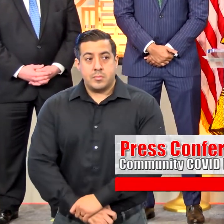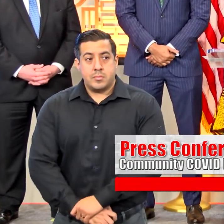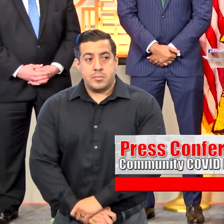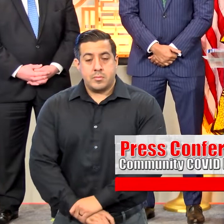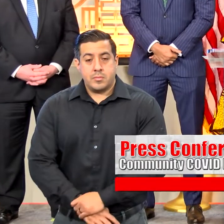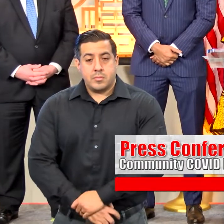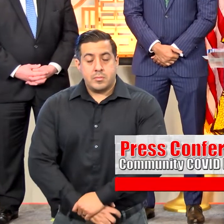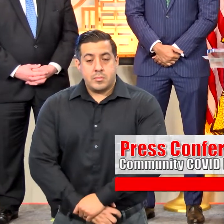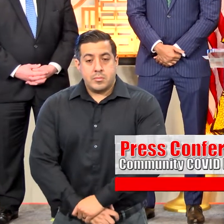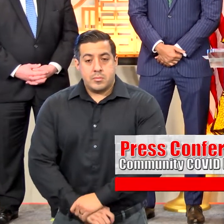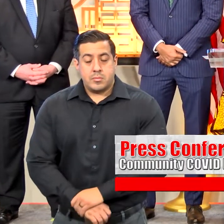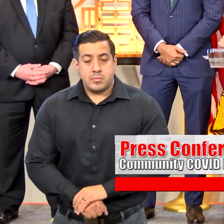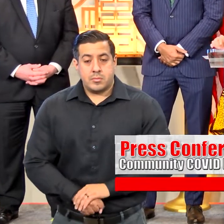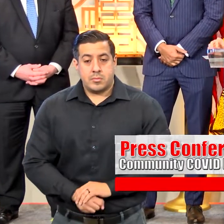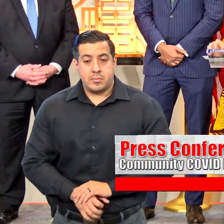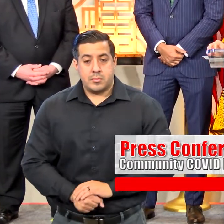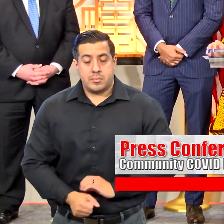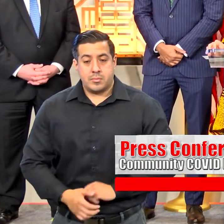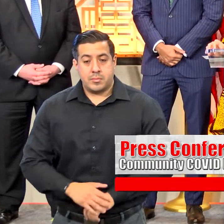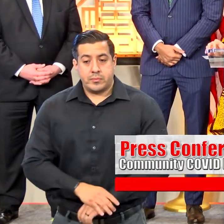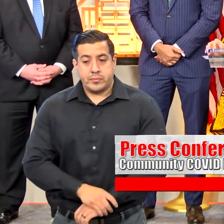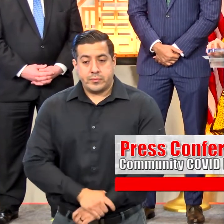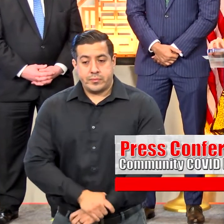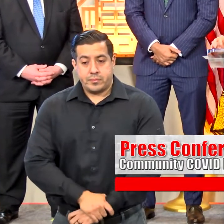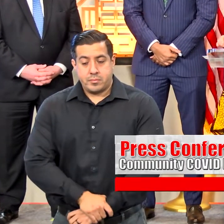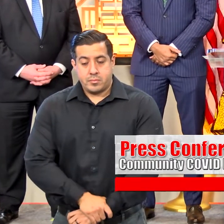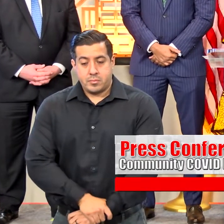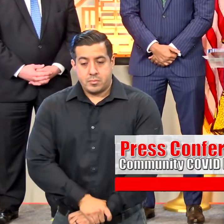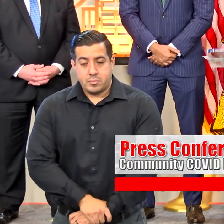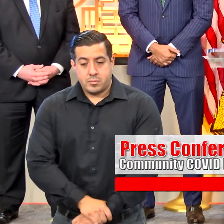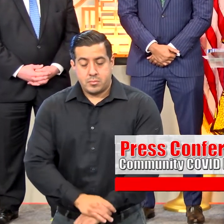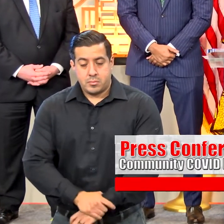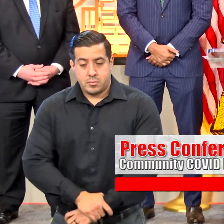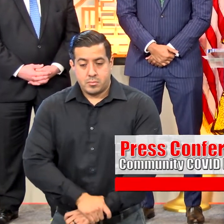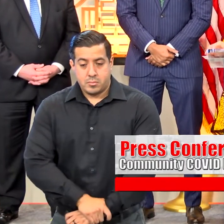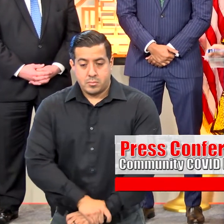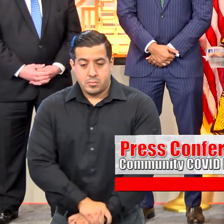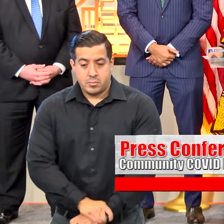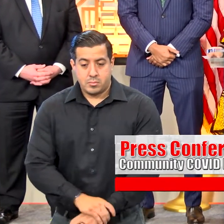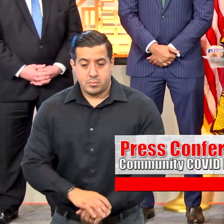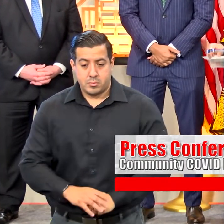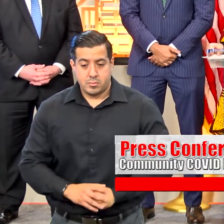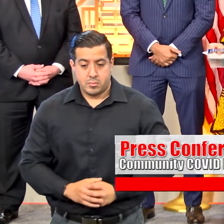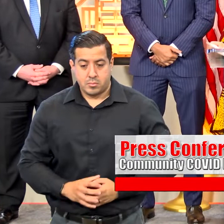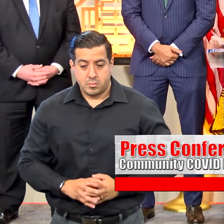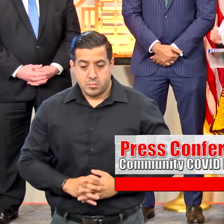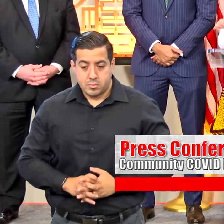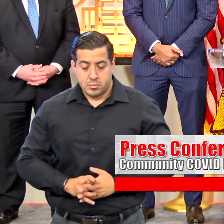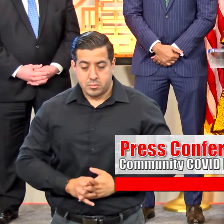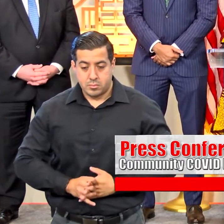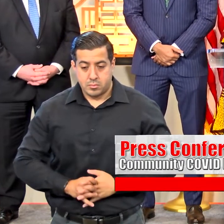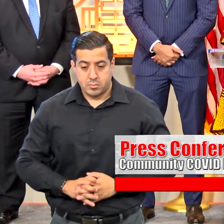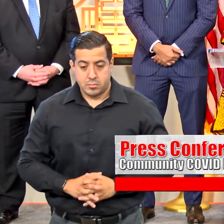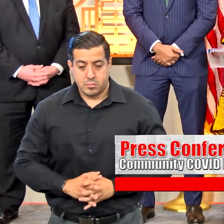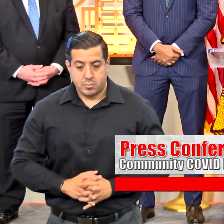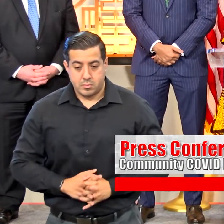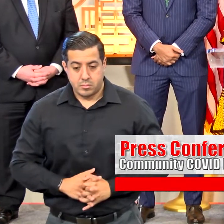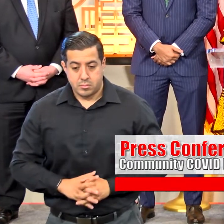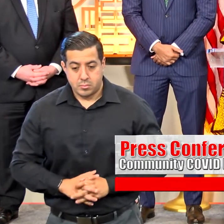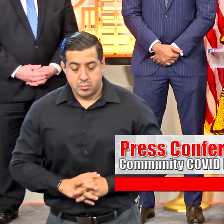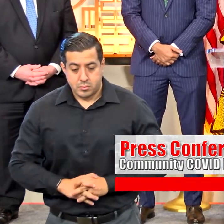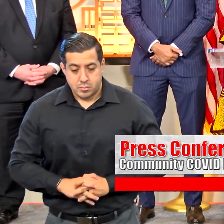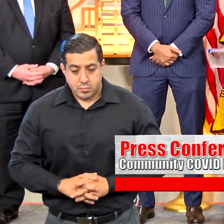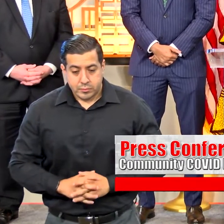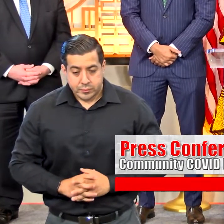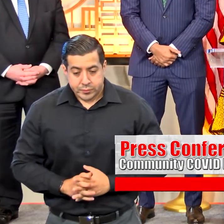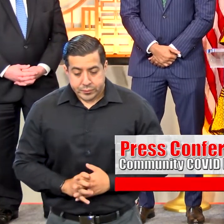desmantelado estos campamentos para personas sin hogar con un modelo nuevo, cooperativo, que ha sido reconocido nacionalmente. En